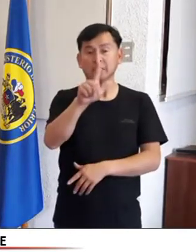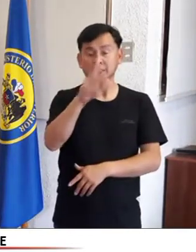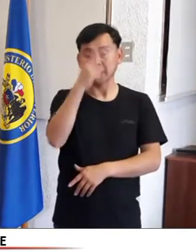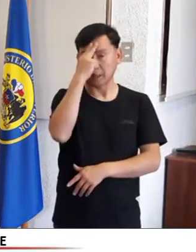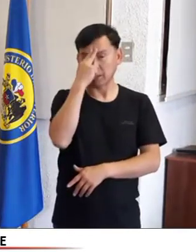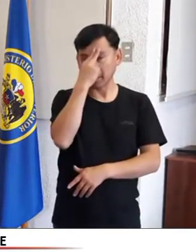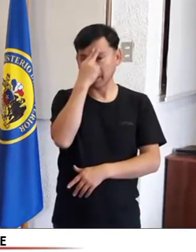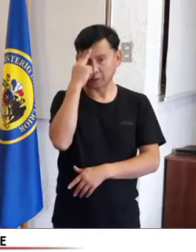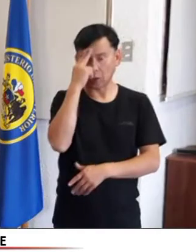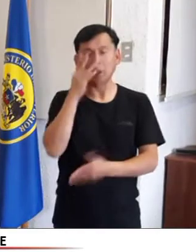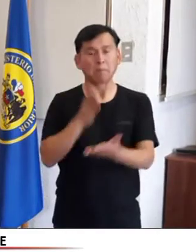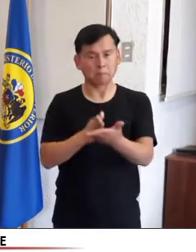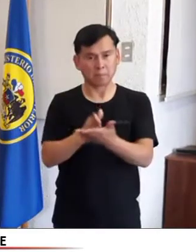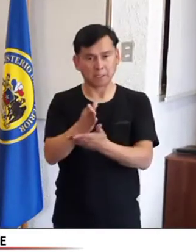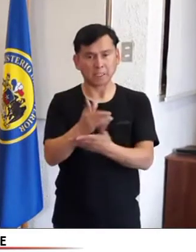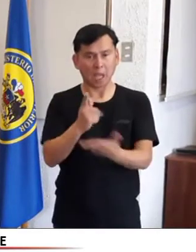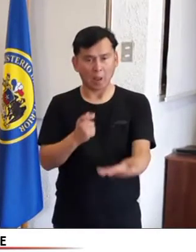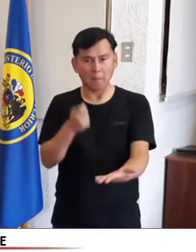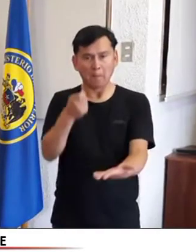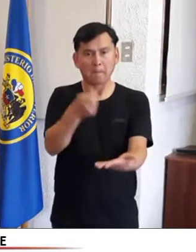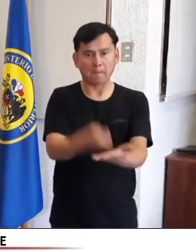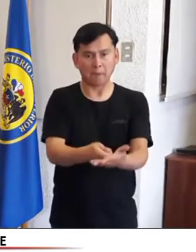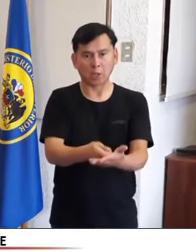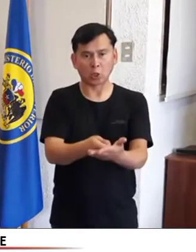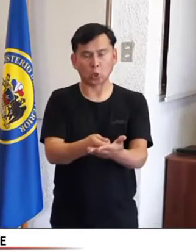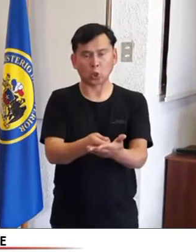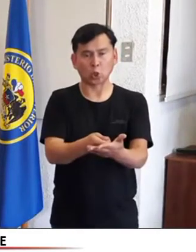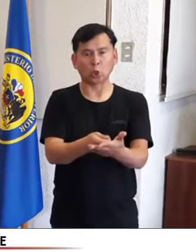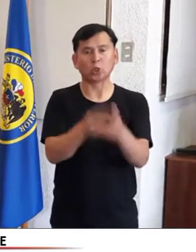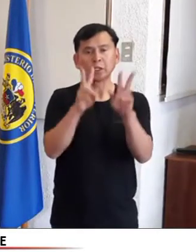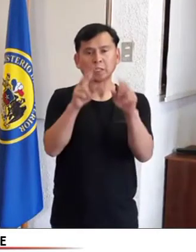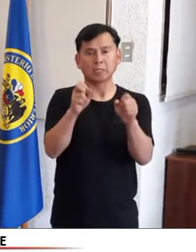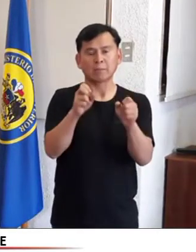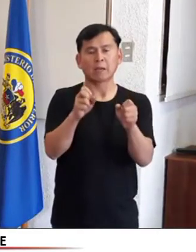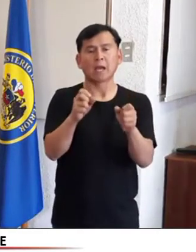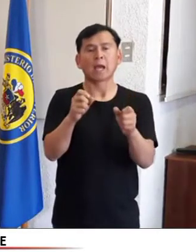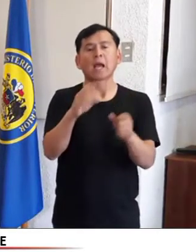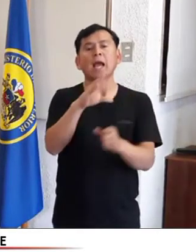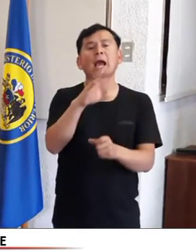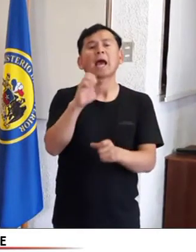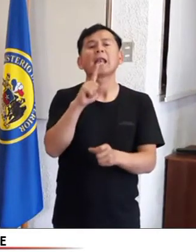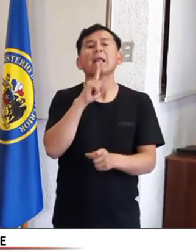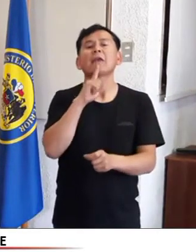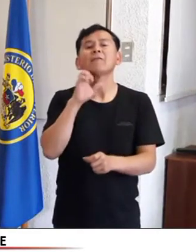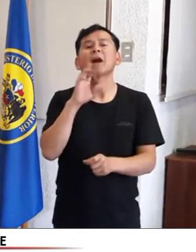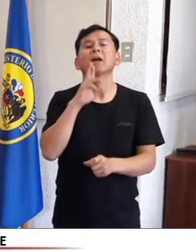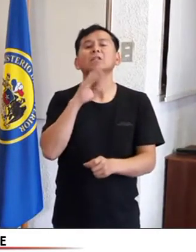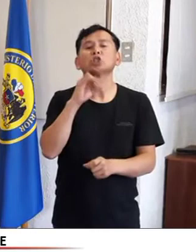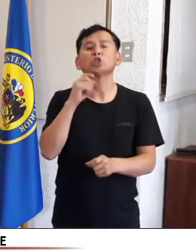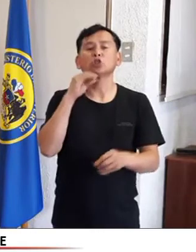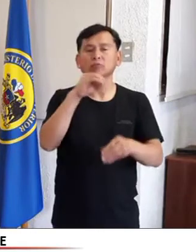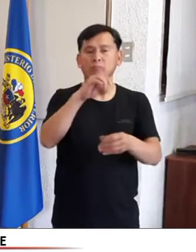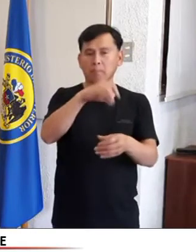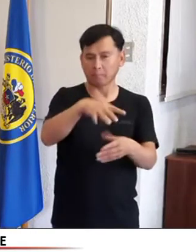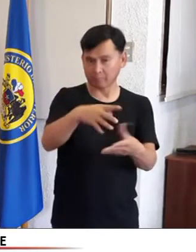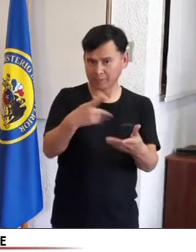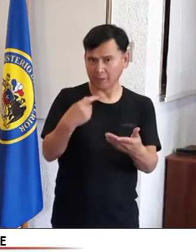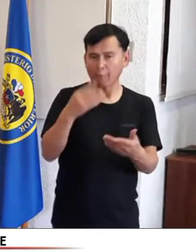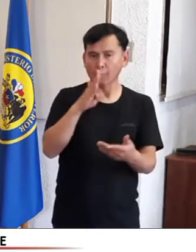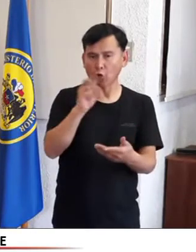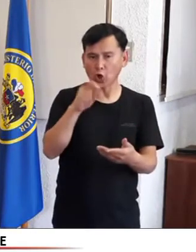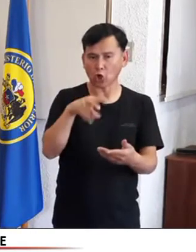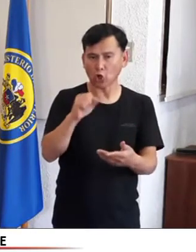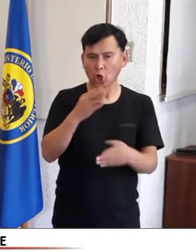de marzo se inicia el pago del subsidio a la calefacción o conocido bono leña. En esta oportunidad